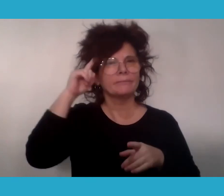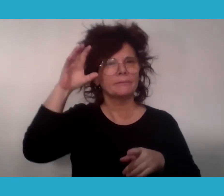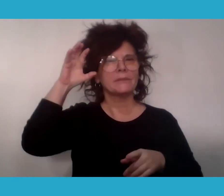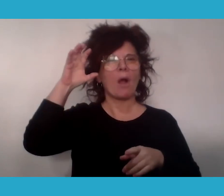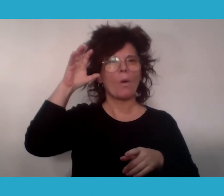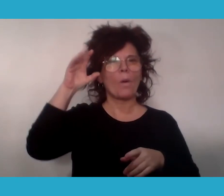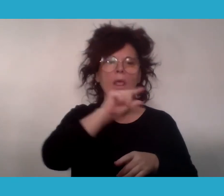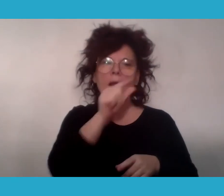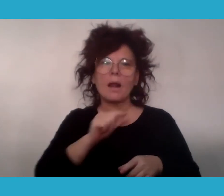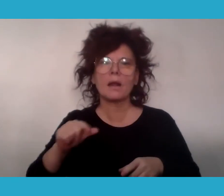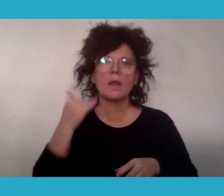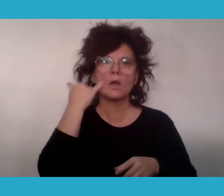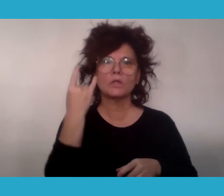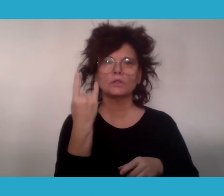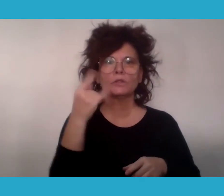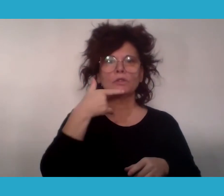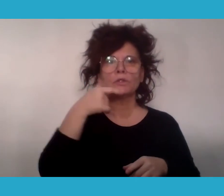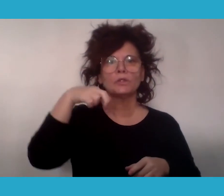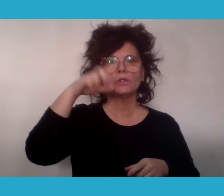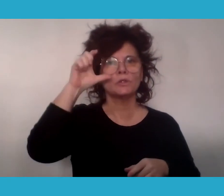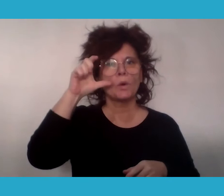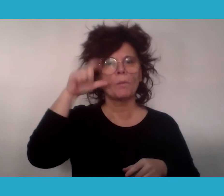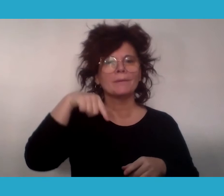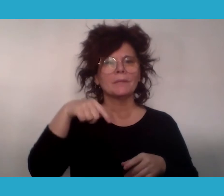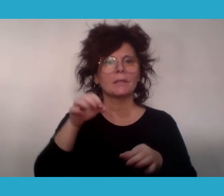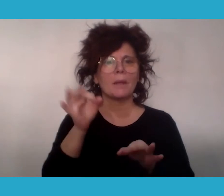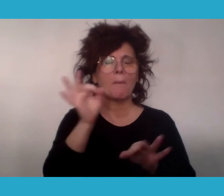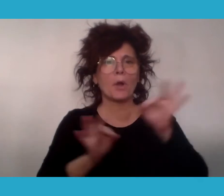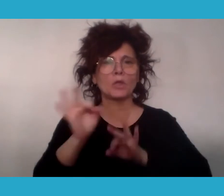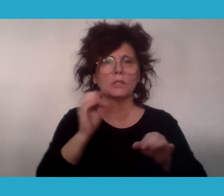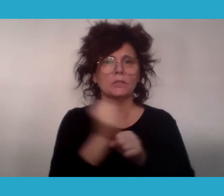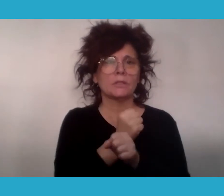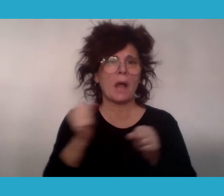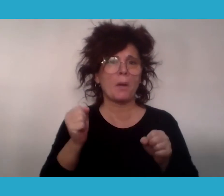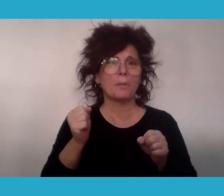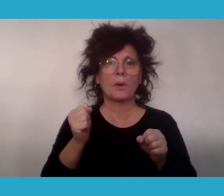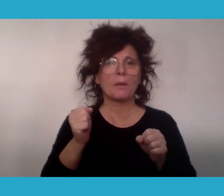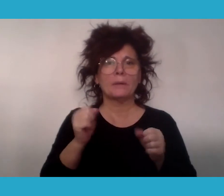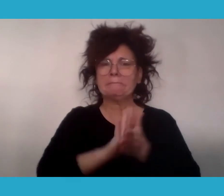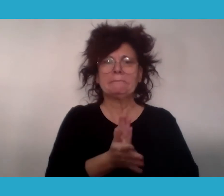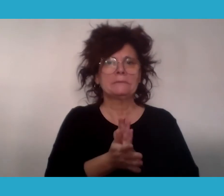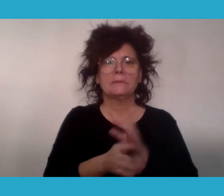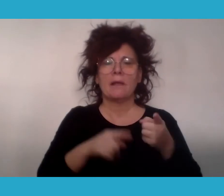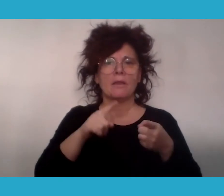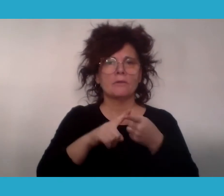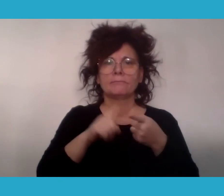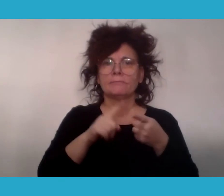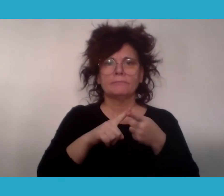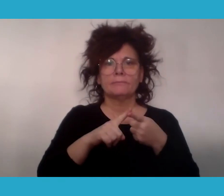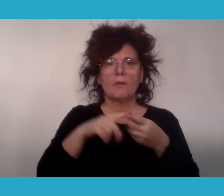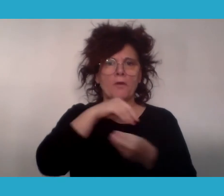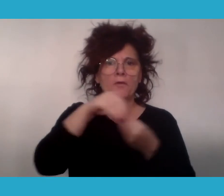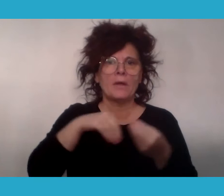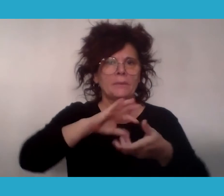especialmente el río Yuspe. Destaca que de aprobarse este proyecto se producirán los siguientes daños: destrucción de viviendas, vidas y costumbres de las